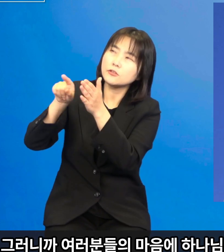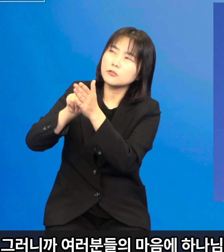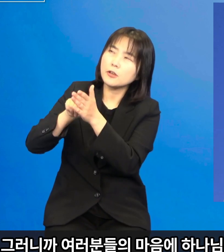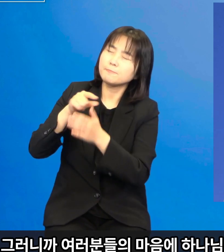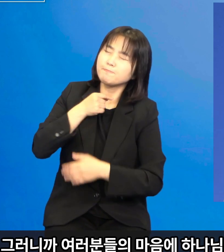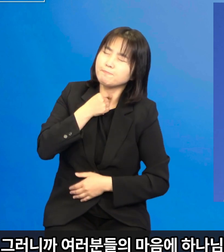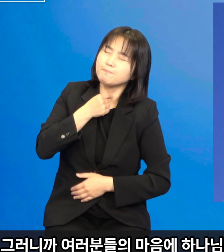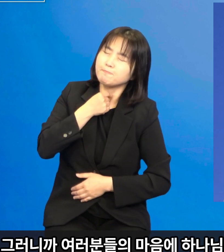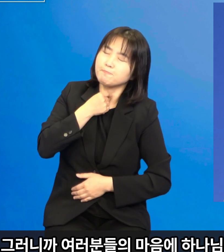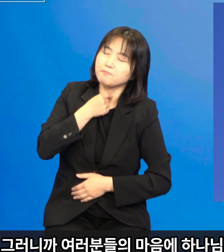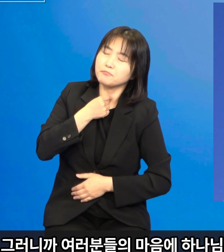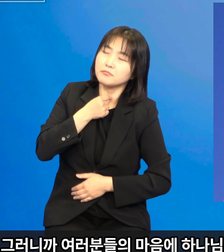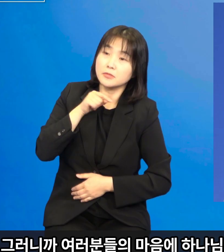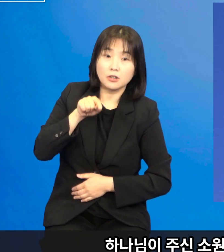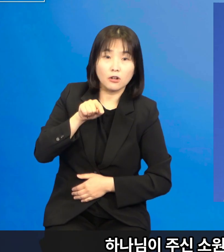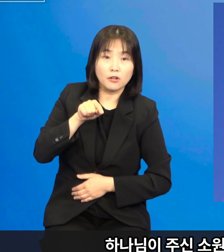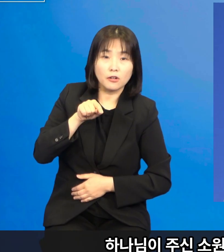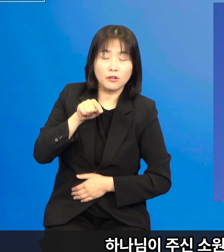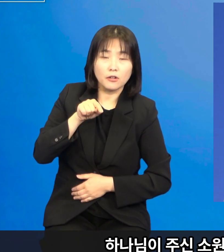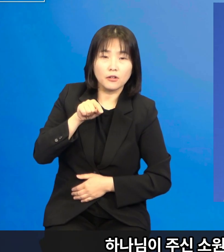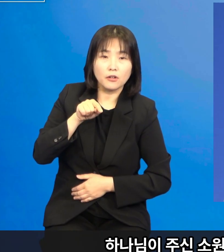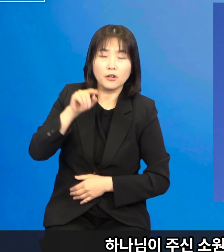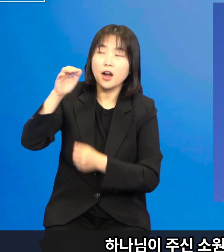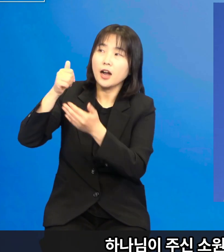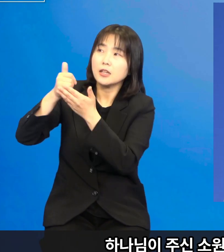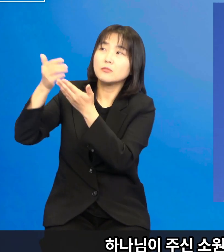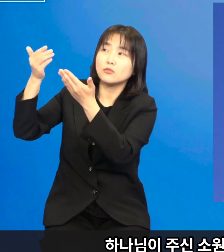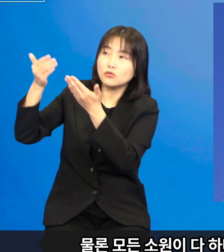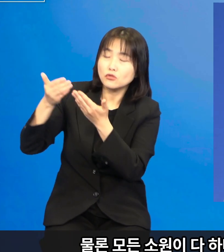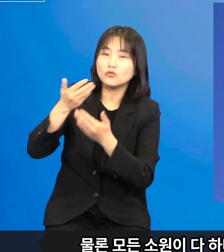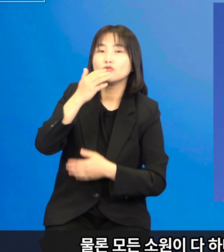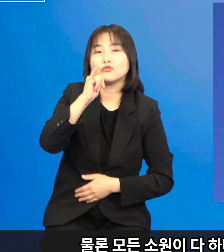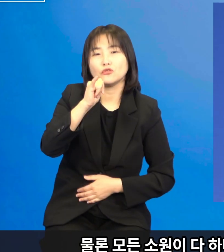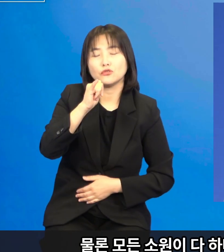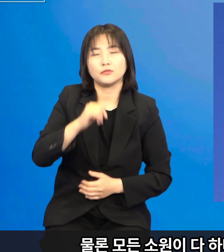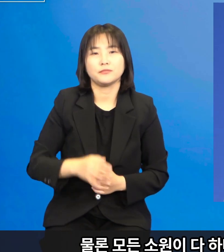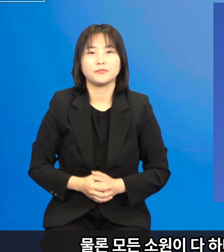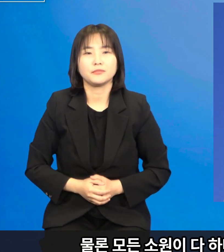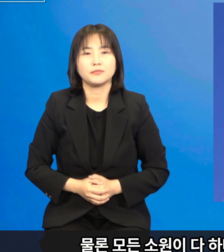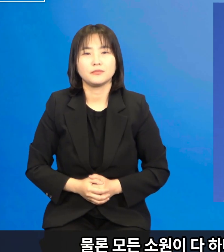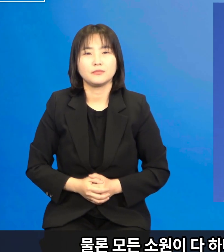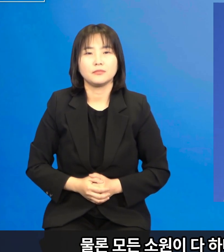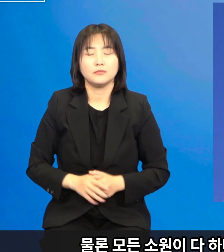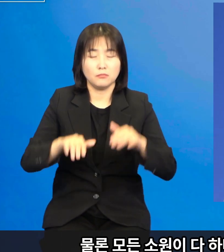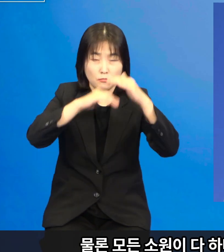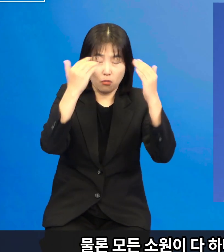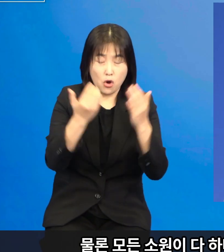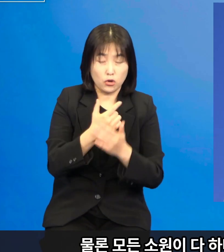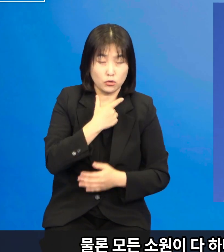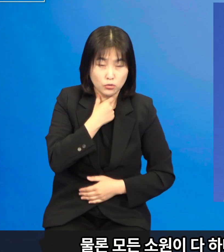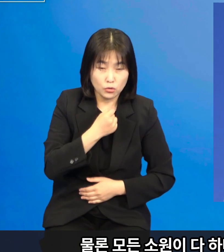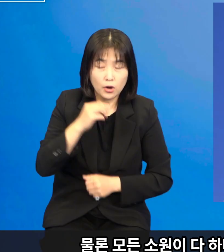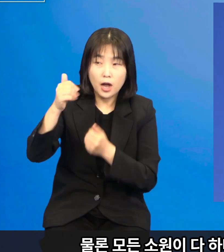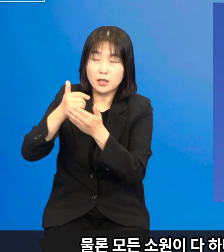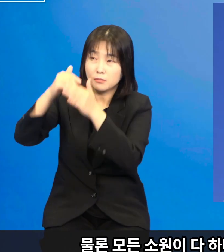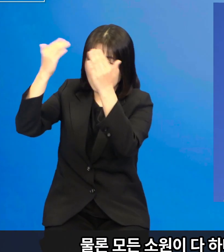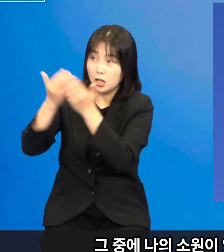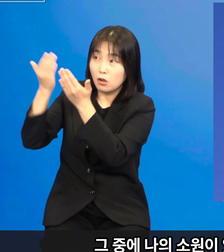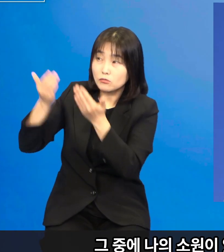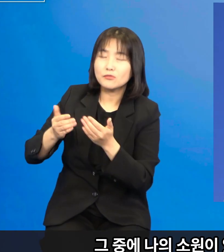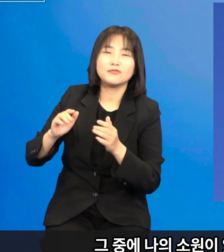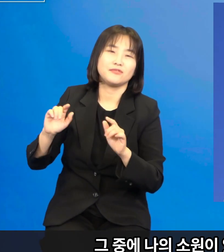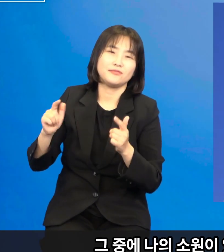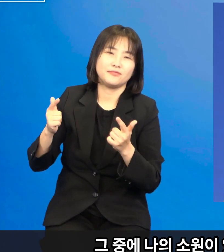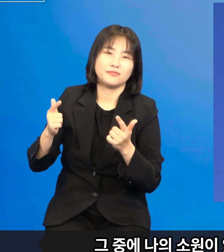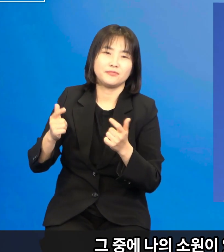무엇을 하고 싶다라는 소원은 하나님이 주신 소원일 수 있다는 거예요. 물론 모든 소원이 다 하나님이 주신 건 아닙니다.